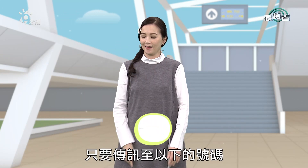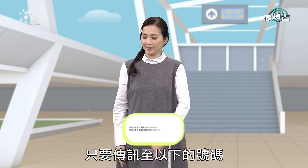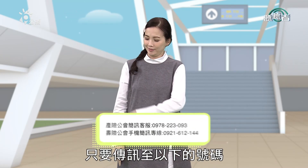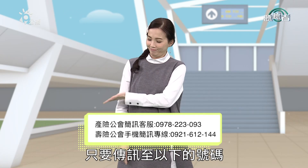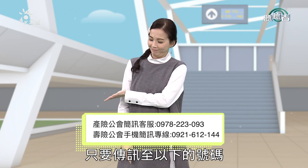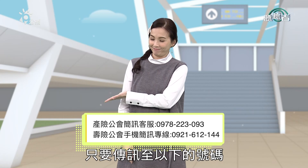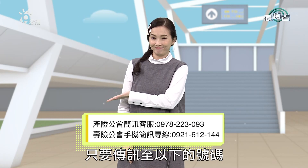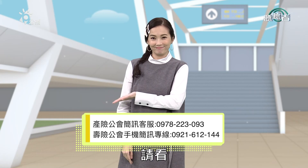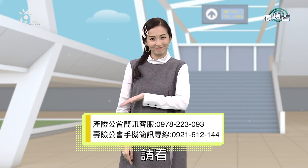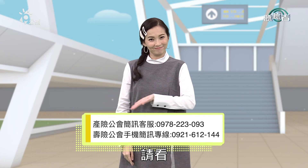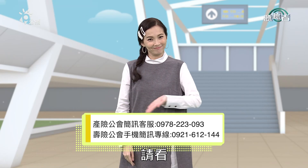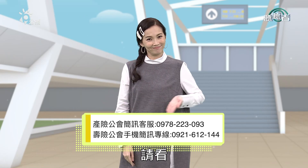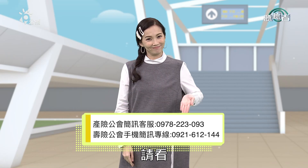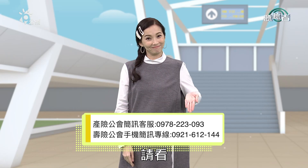码，那请看，